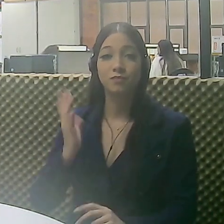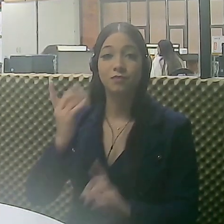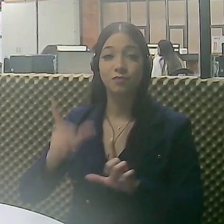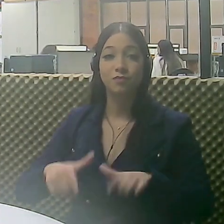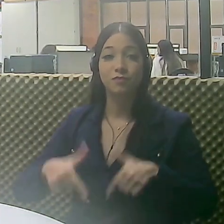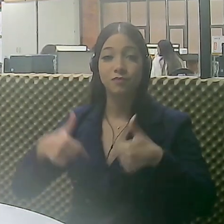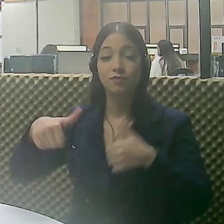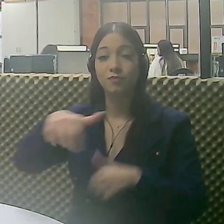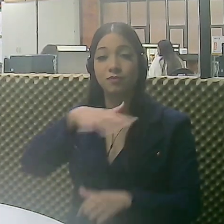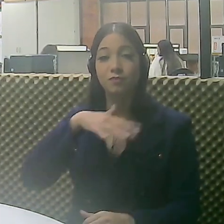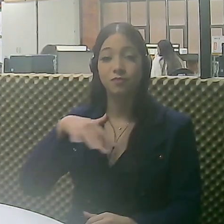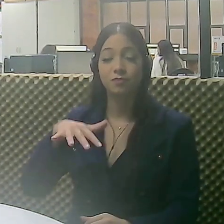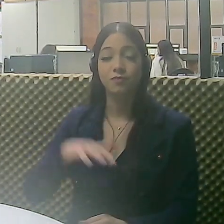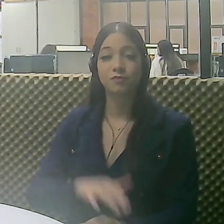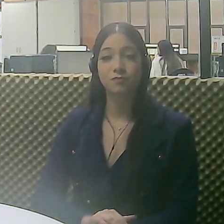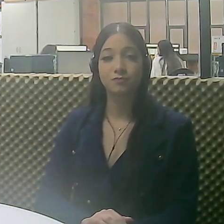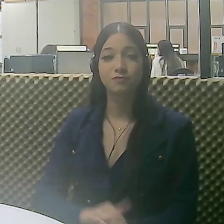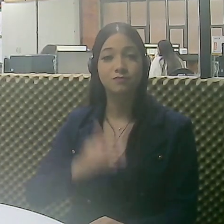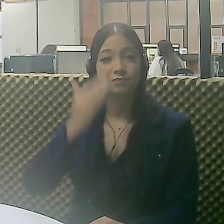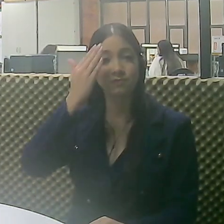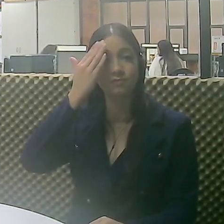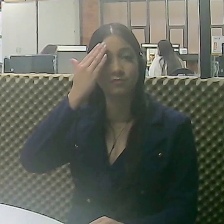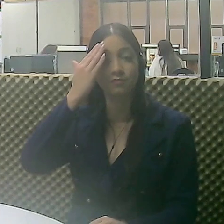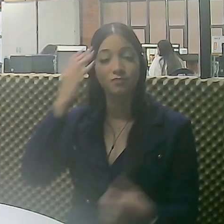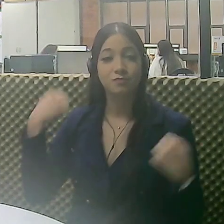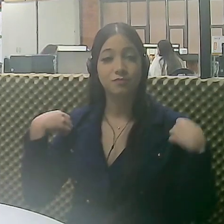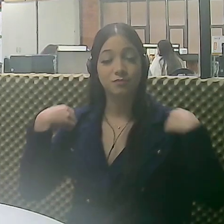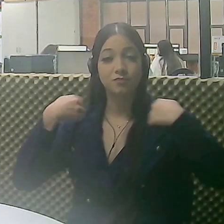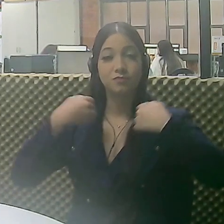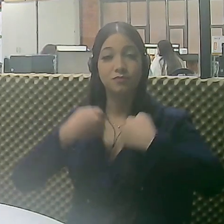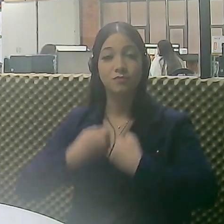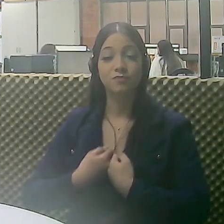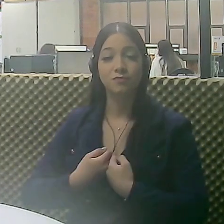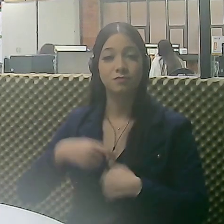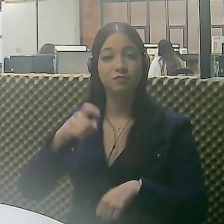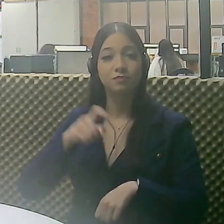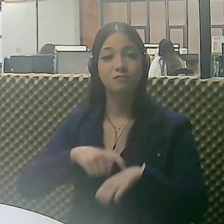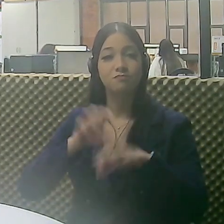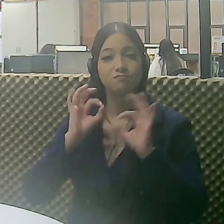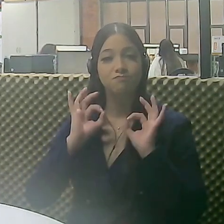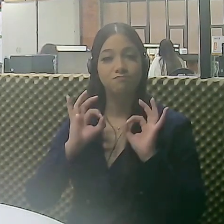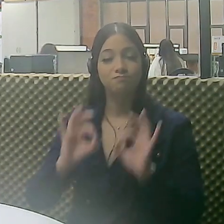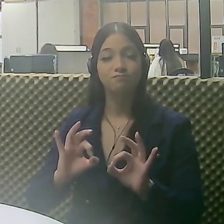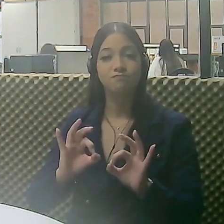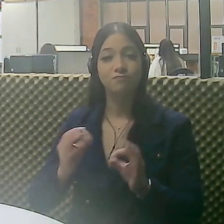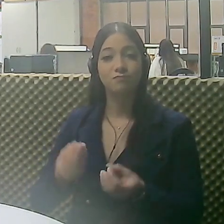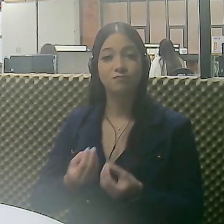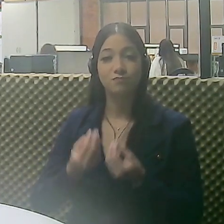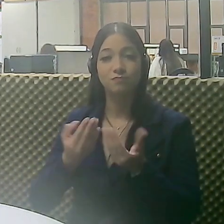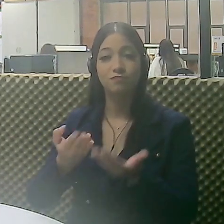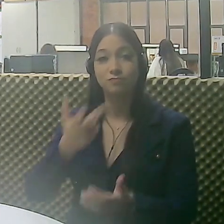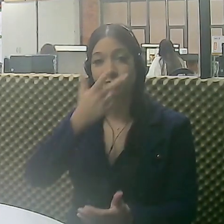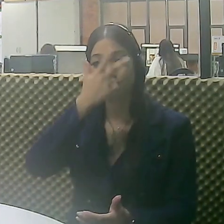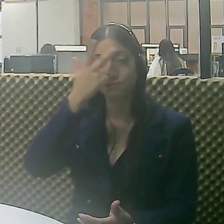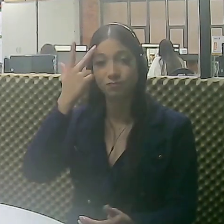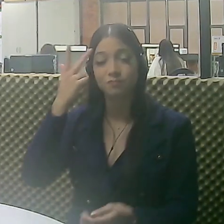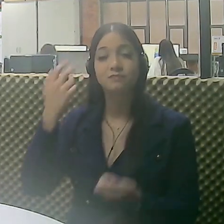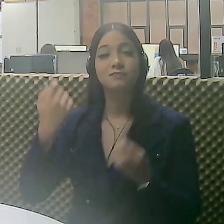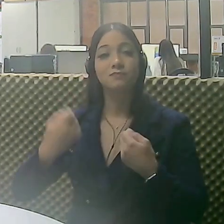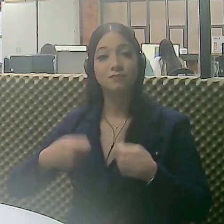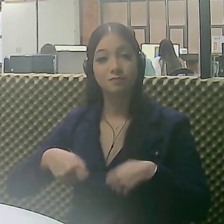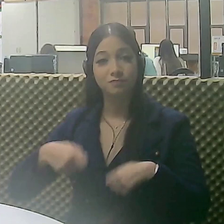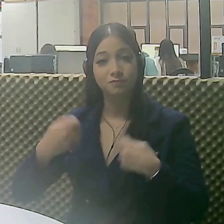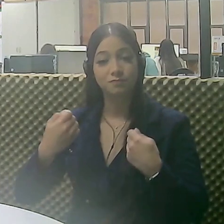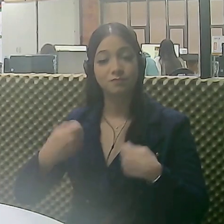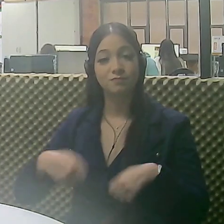ações sociais. Pode ter certeza que esses agasalhos estão chegando na hora certa e irão ser entregues às pessoas que realmente